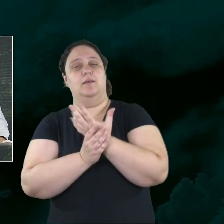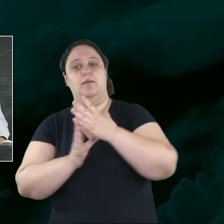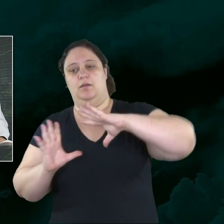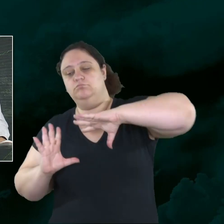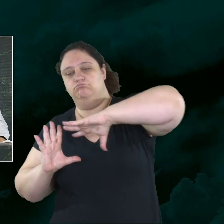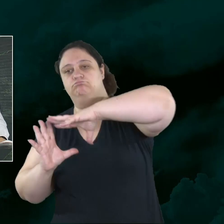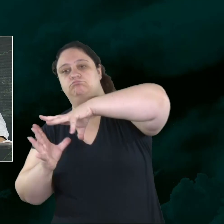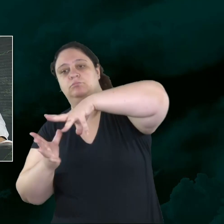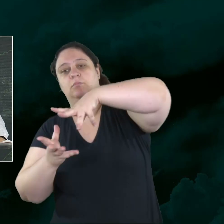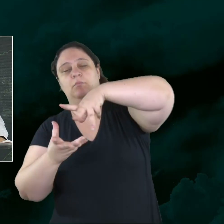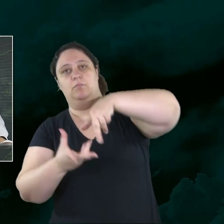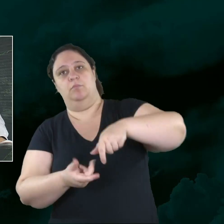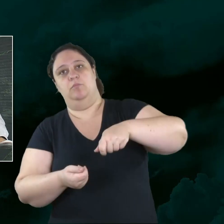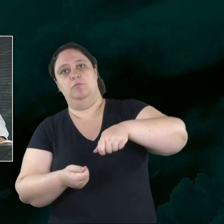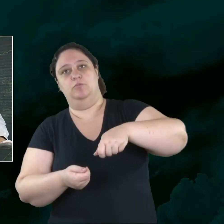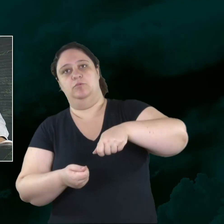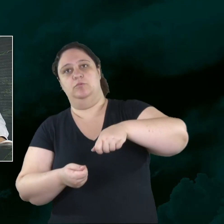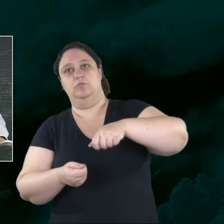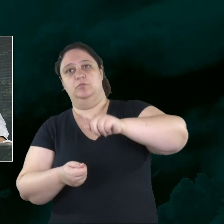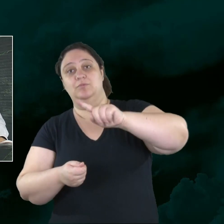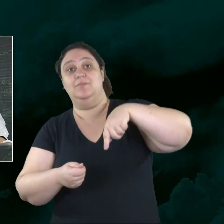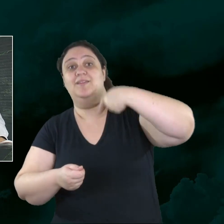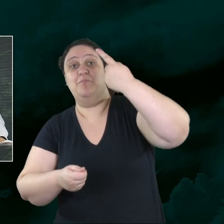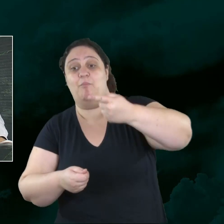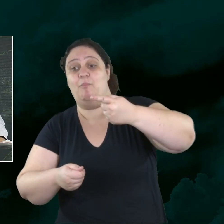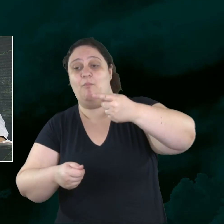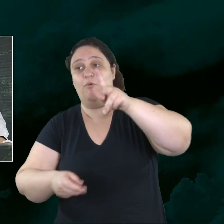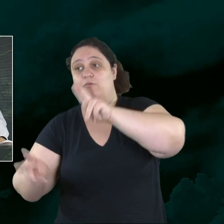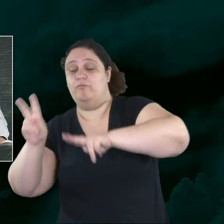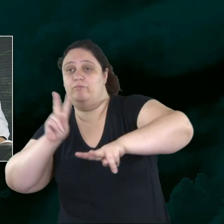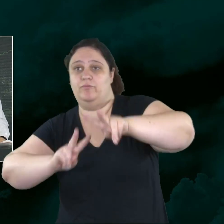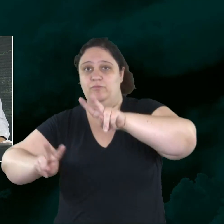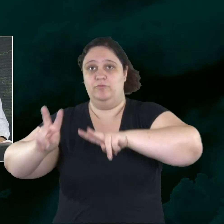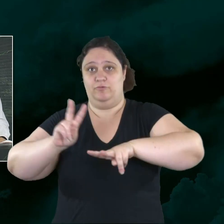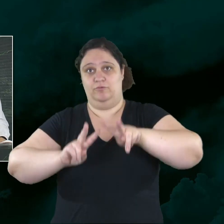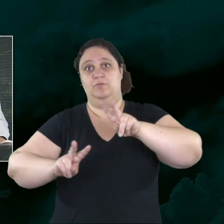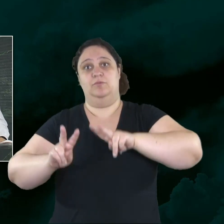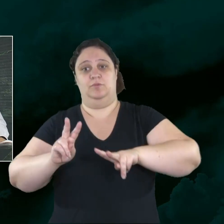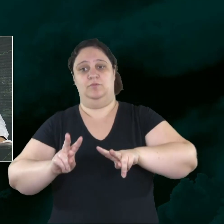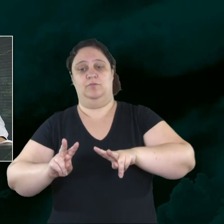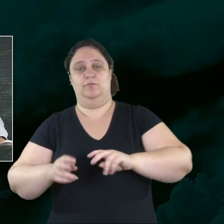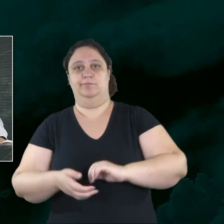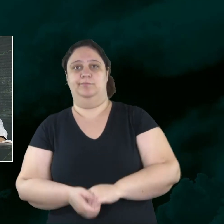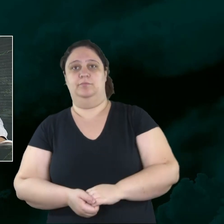um mundo além do mundo material, que nós sabemos que nós